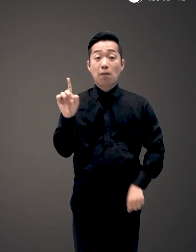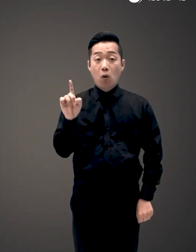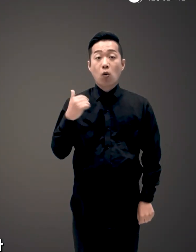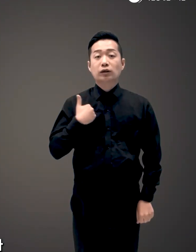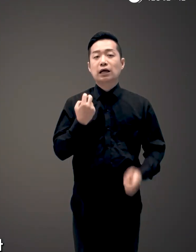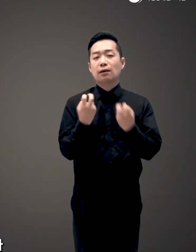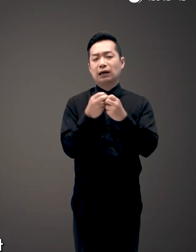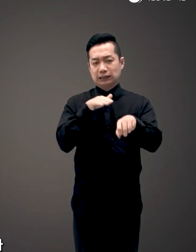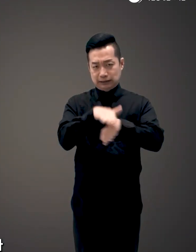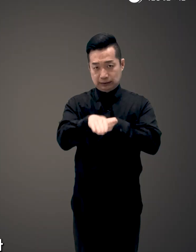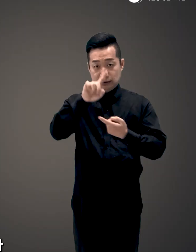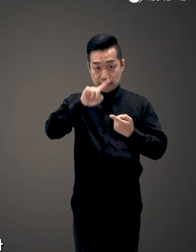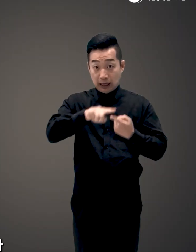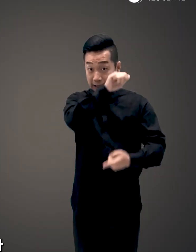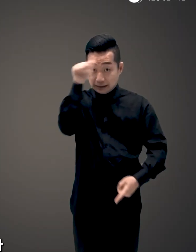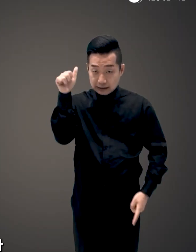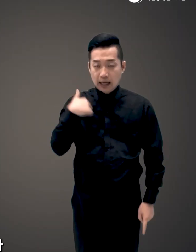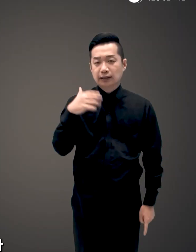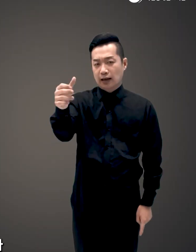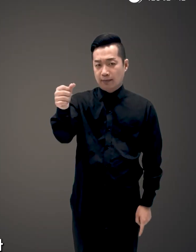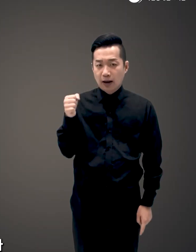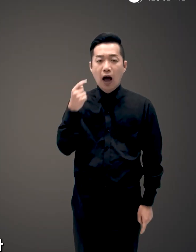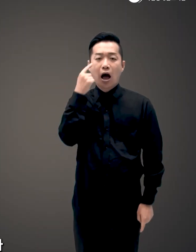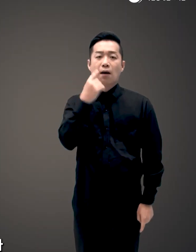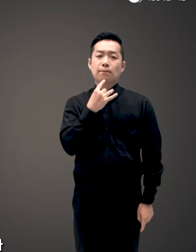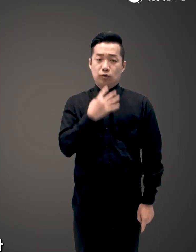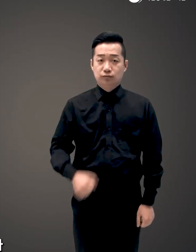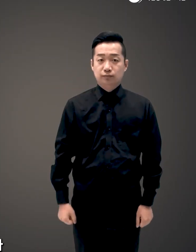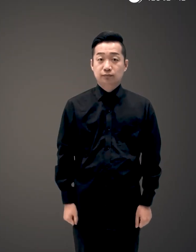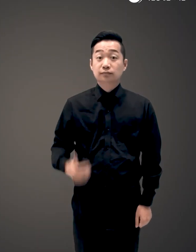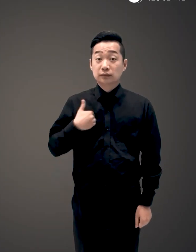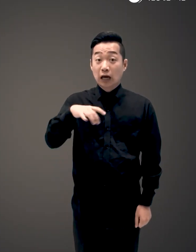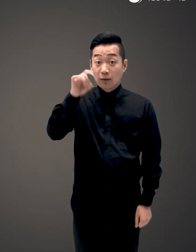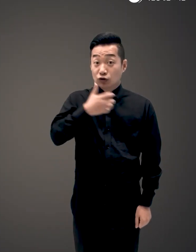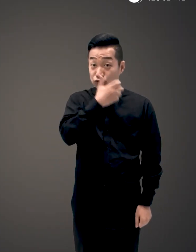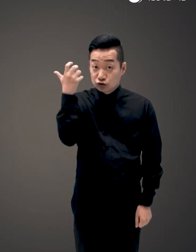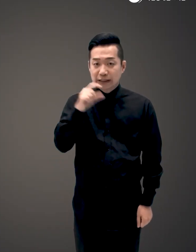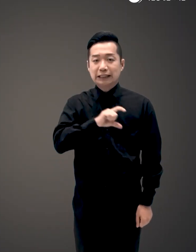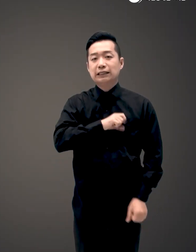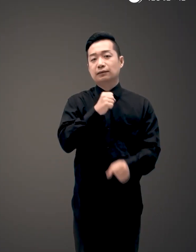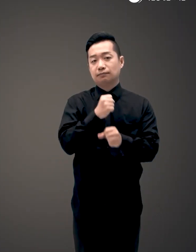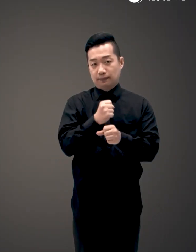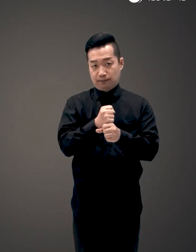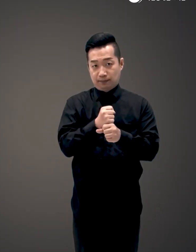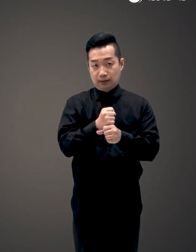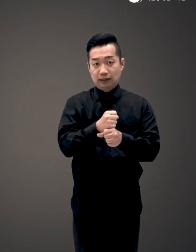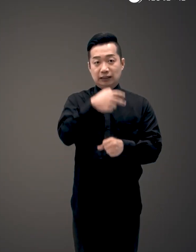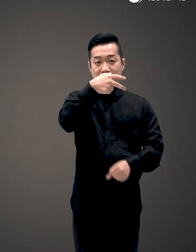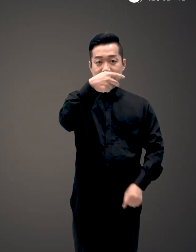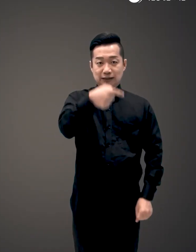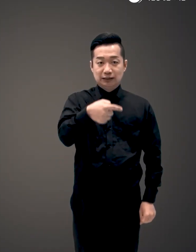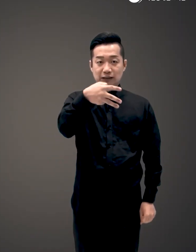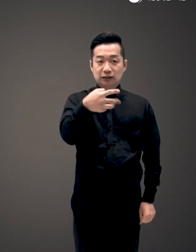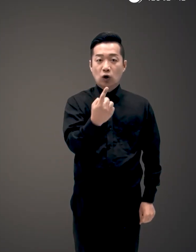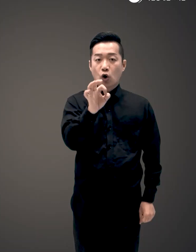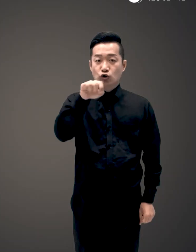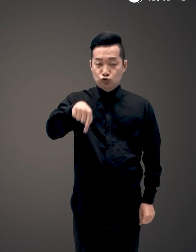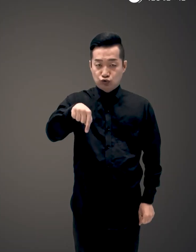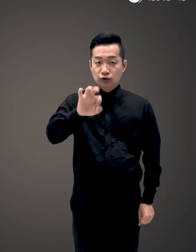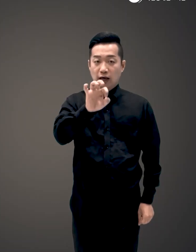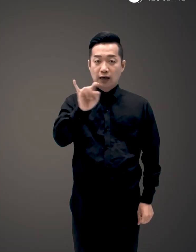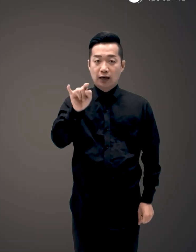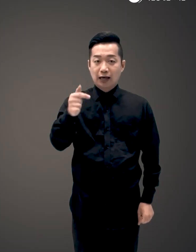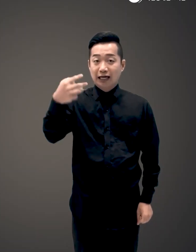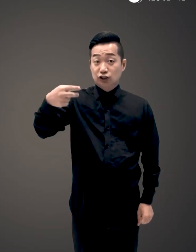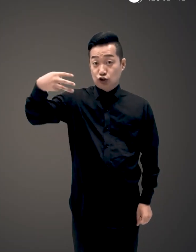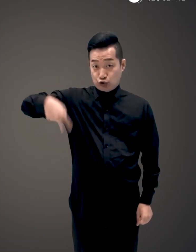수 있는 건 나만의 방식으로 인생이라는 레버를 당겨보는 것 뿐이었다. 나는 먼저 나의 꿈에 이름을 붙여주었다. 드로우 앤드류.